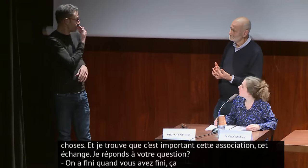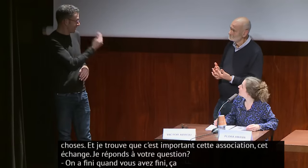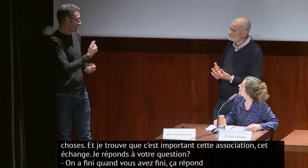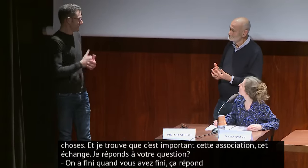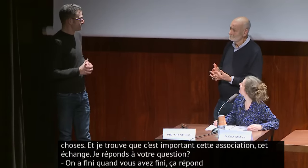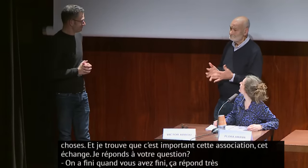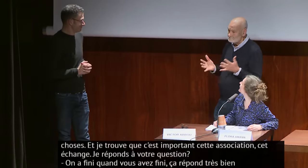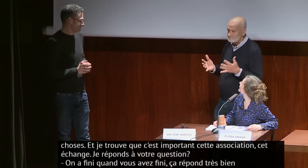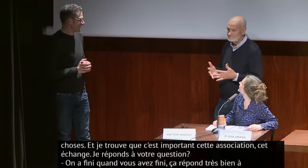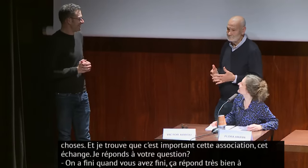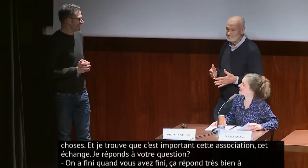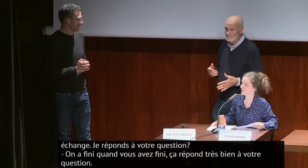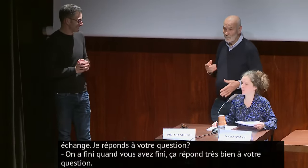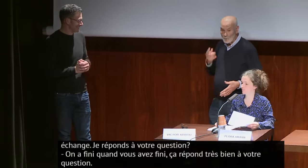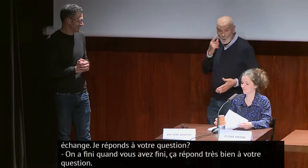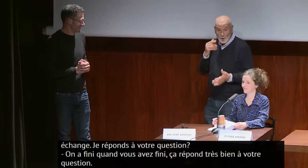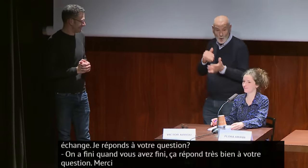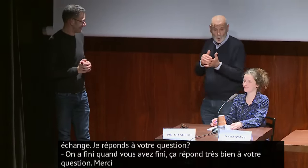Merci encore, Victor.